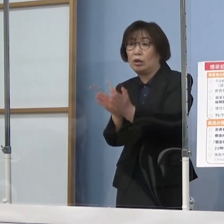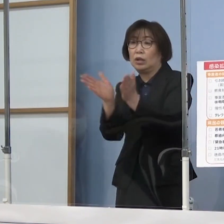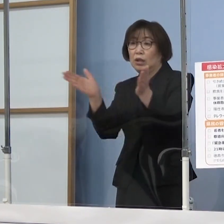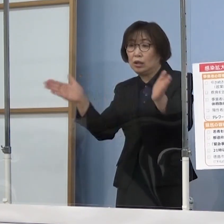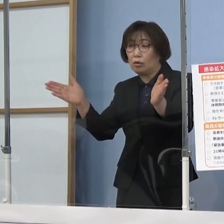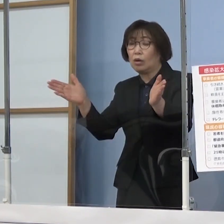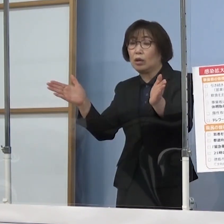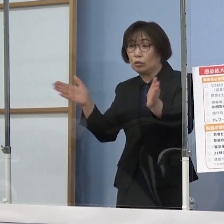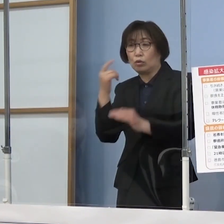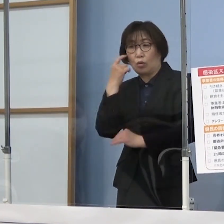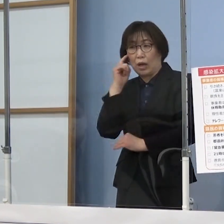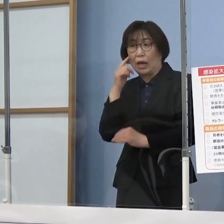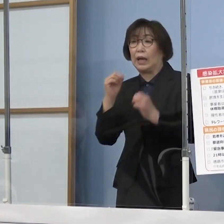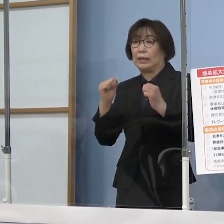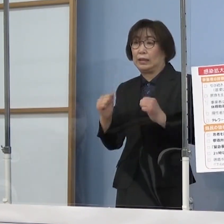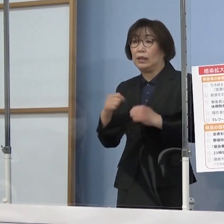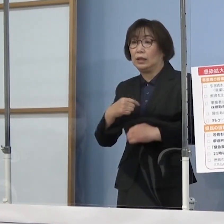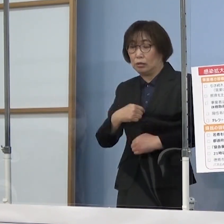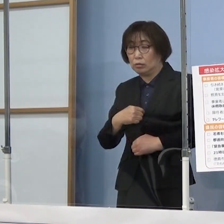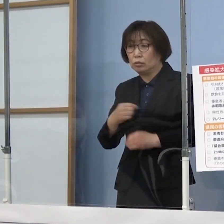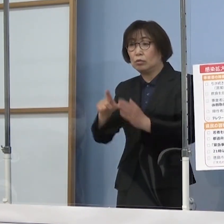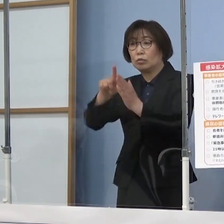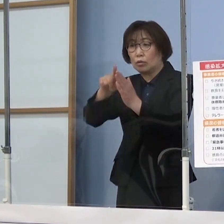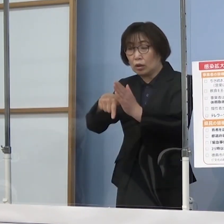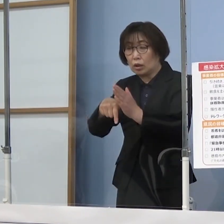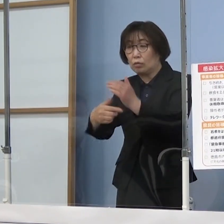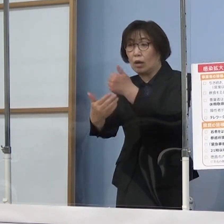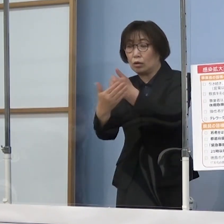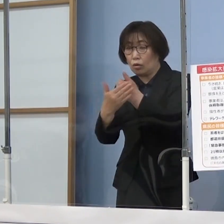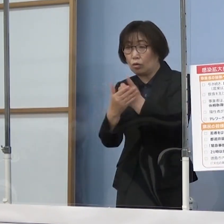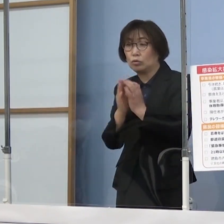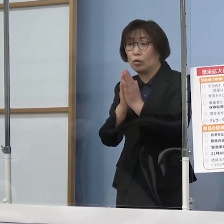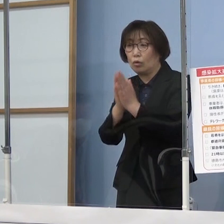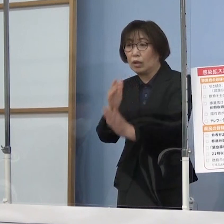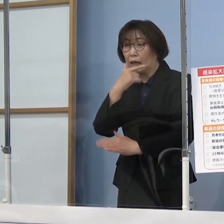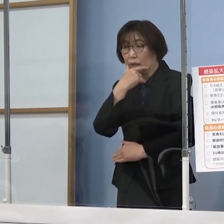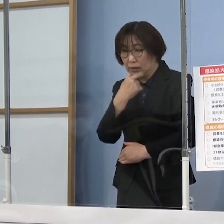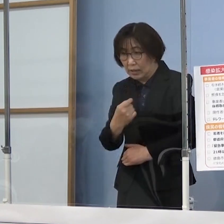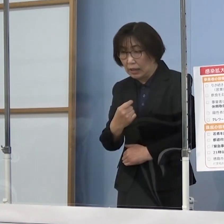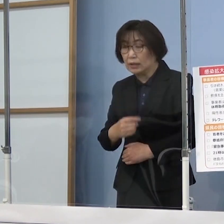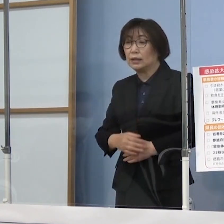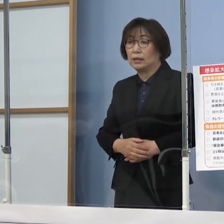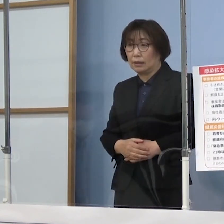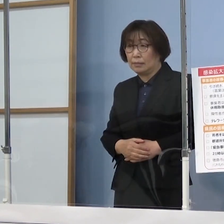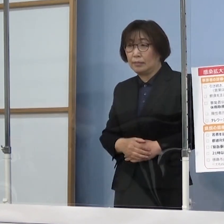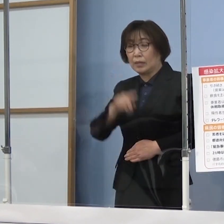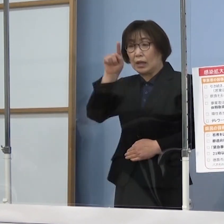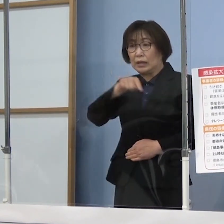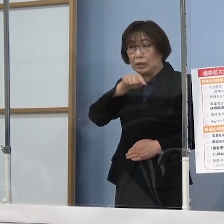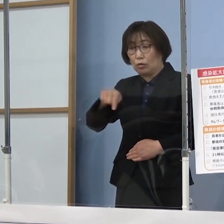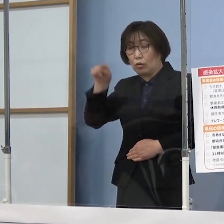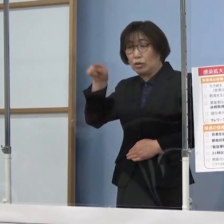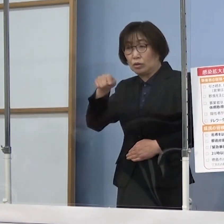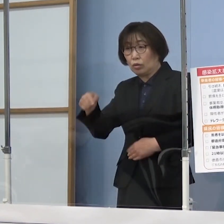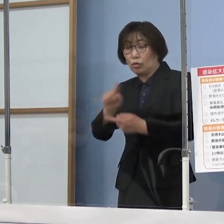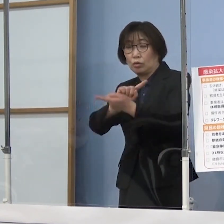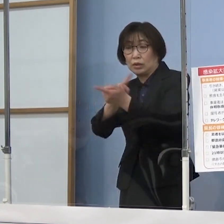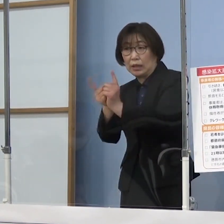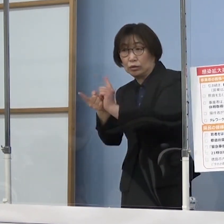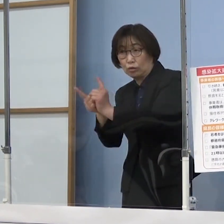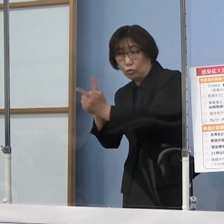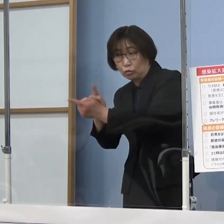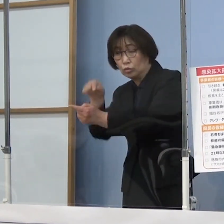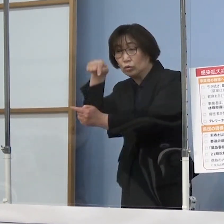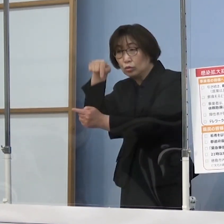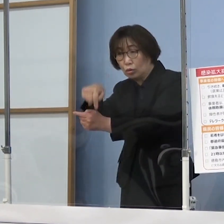、ぜひそうした際にはご協力をお願いをしたいと思います。また人と人との接触、これをしっか